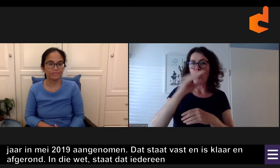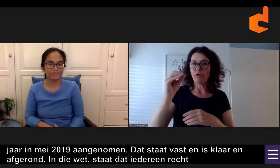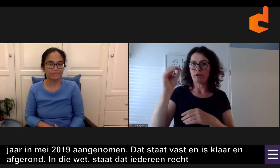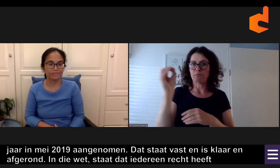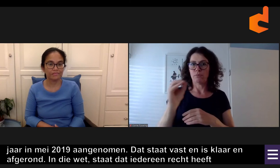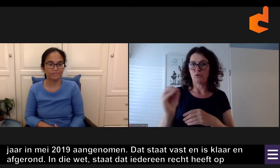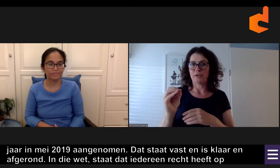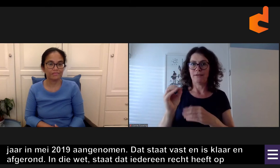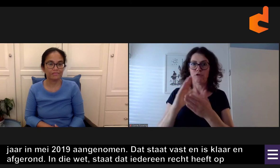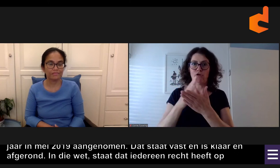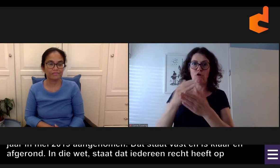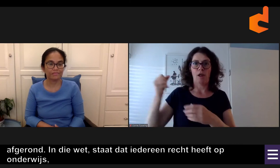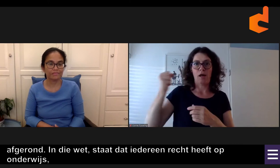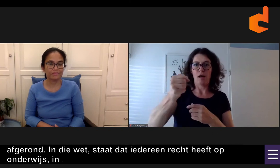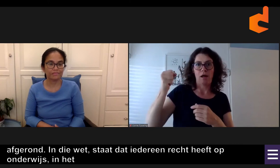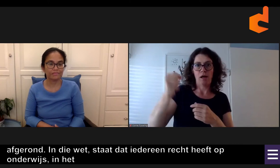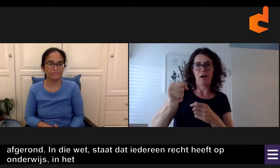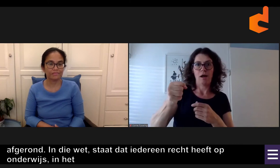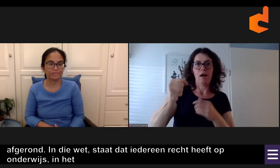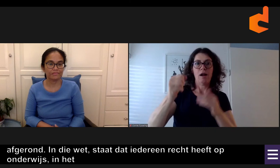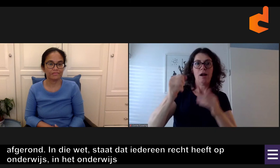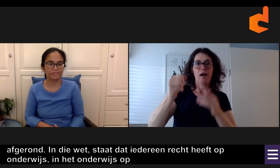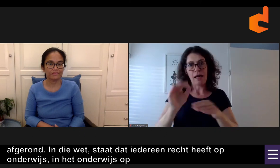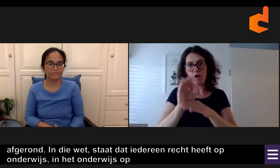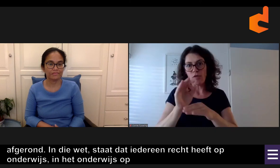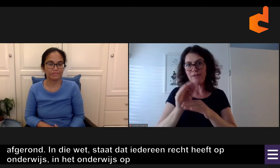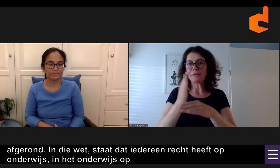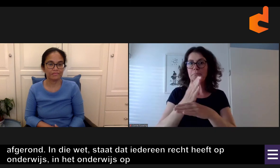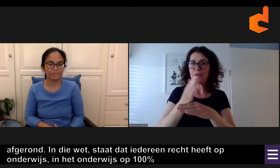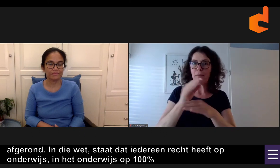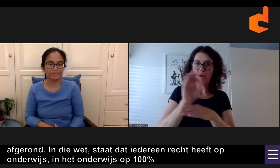onderwijs, in het onderwijs recht heeft op 100% tolkvergoeding. Tolkinzet,